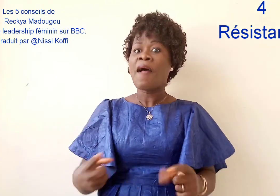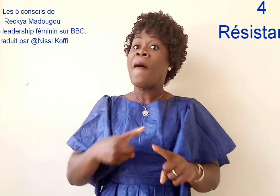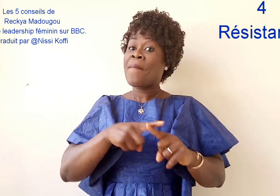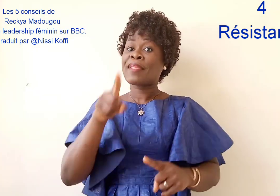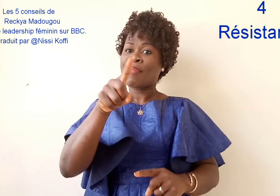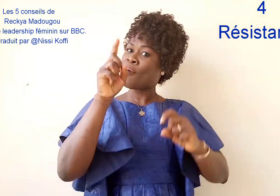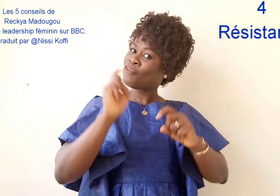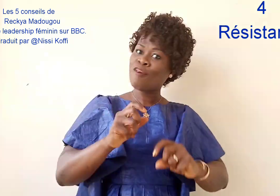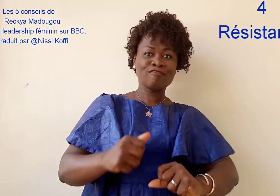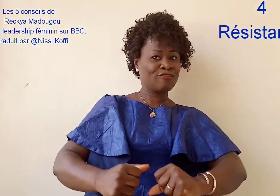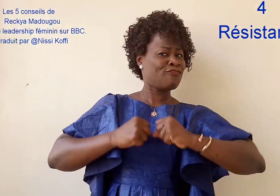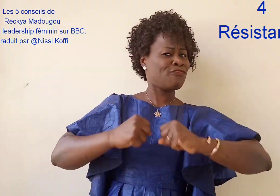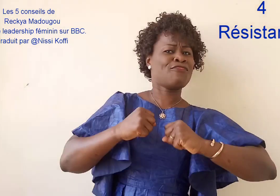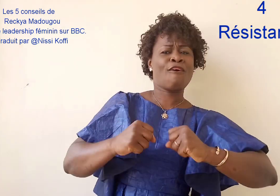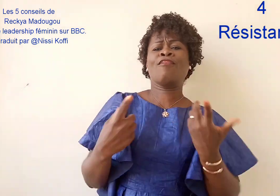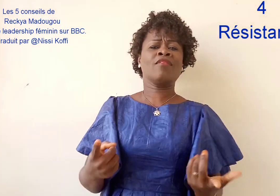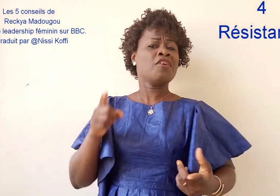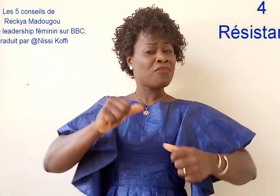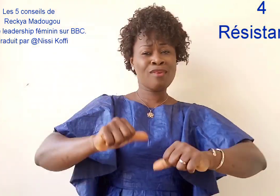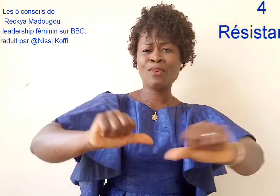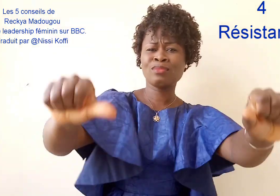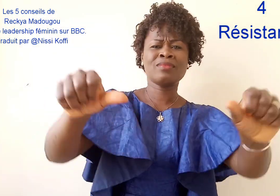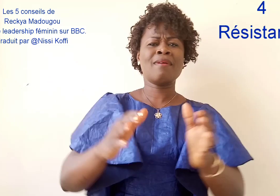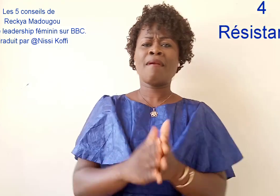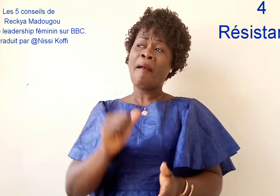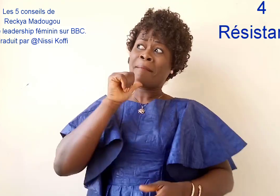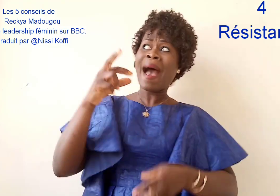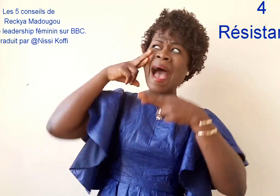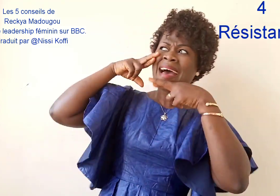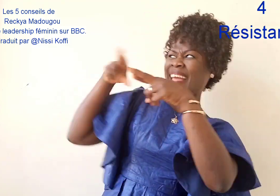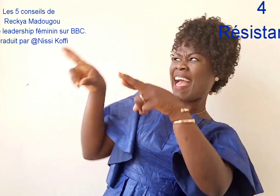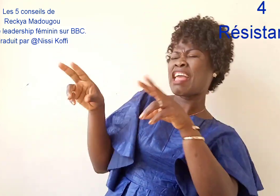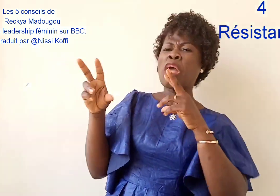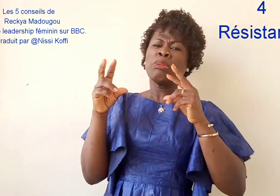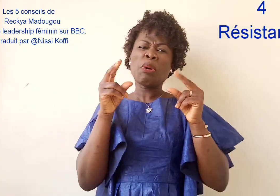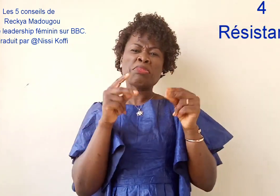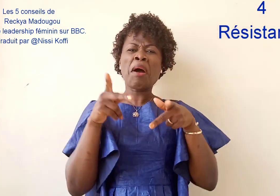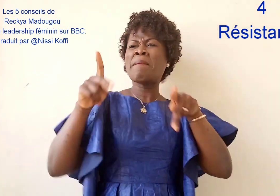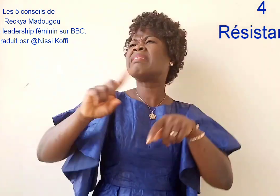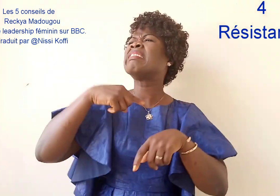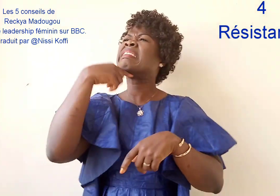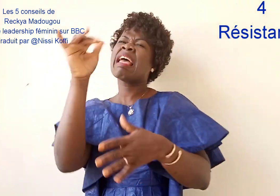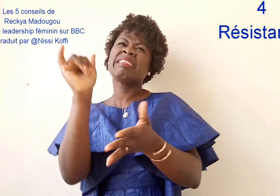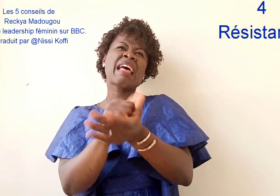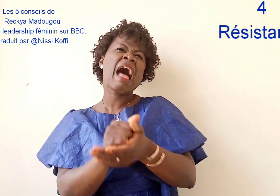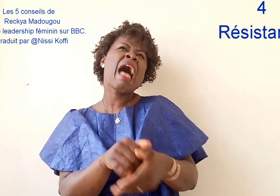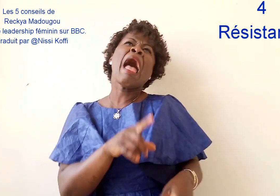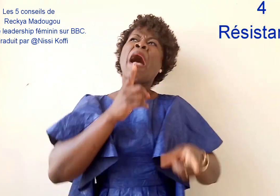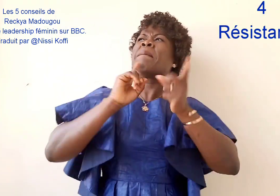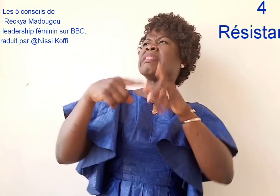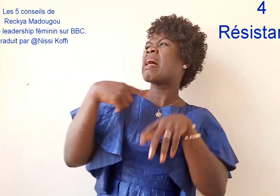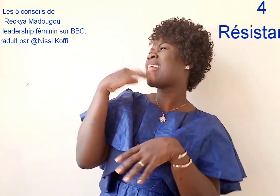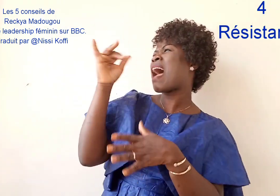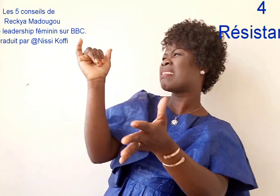femme et votre visibilité dérange à la fois des hommes et vos comparses, et que vous ne vous êtes pas forgé